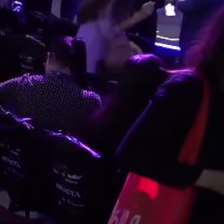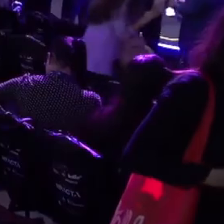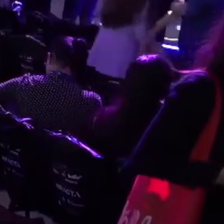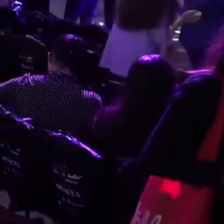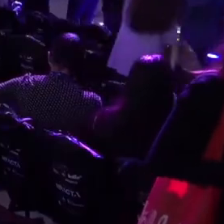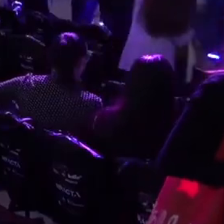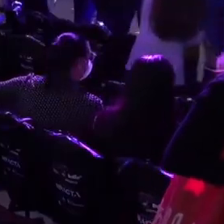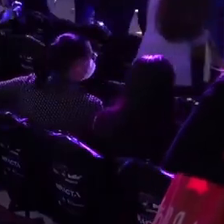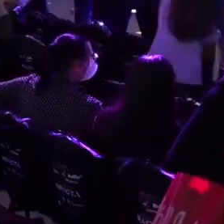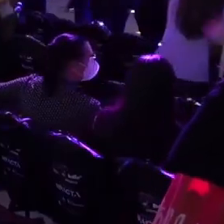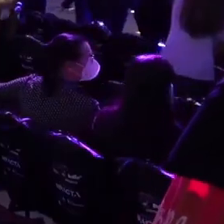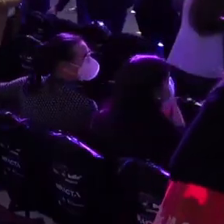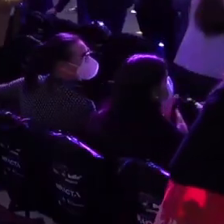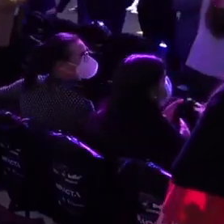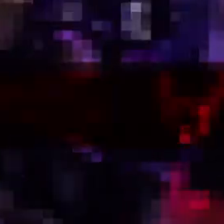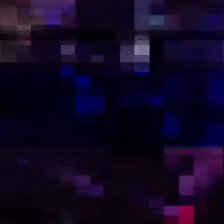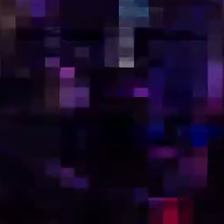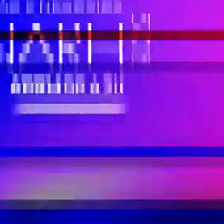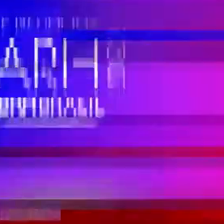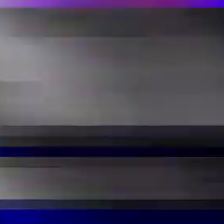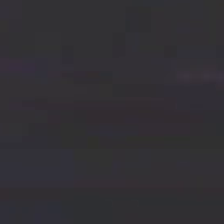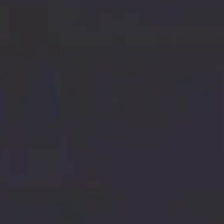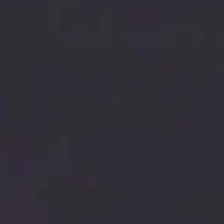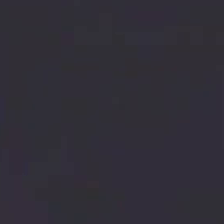Parabéns a vocês. Sucesso.